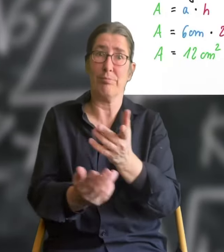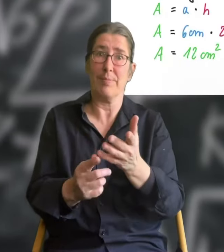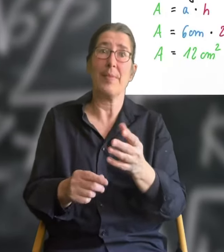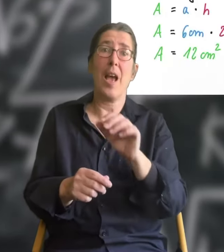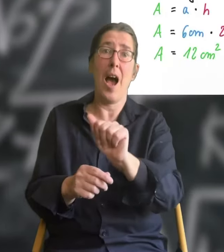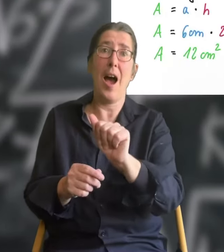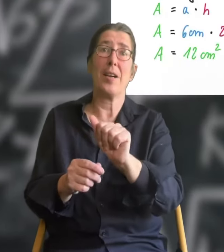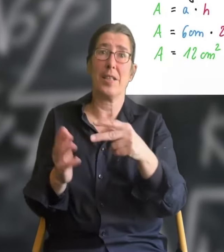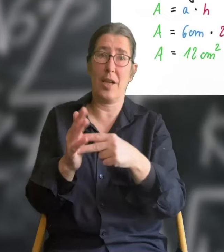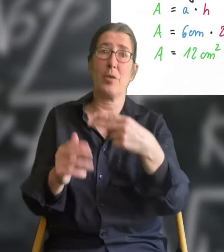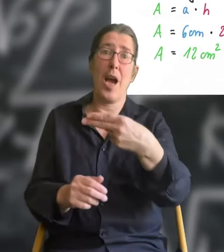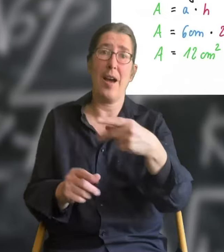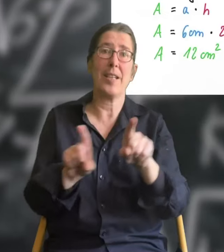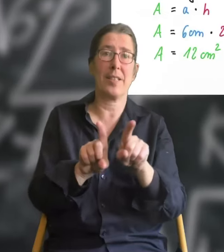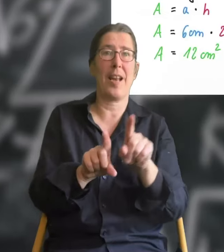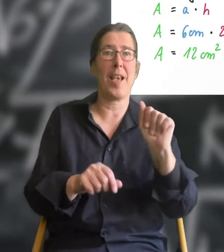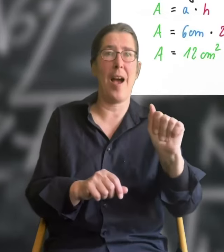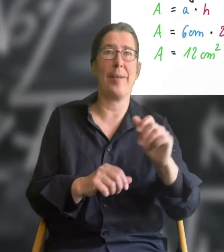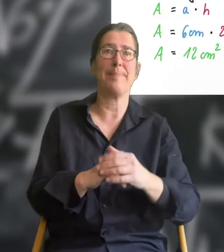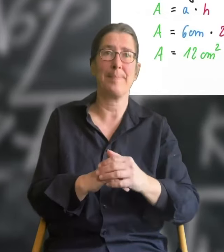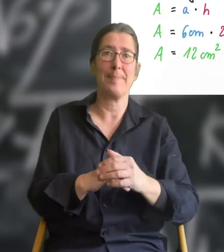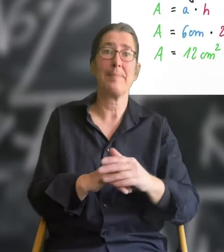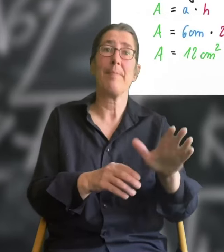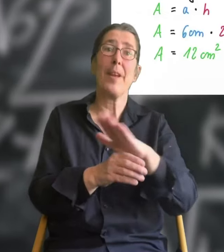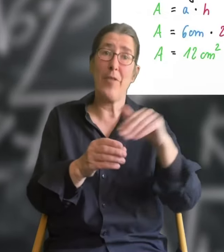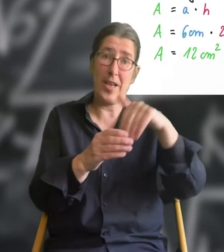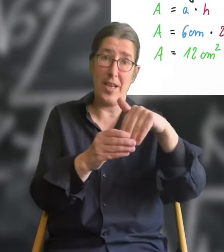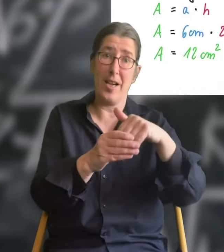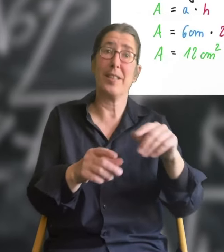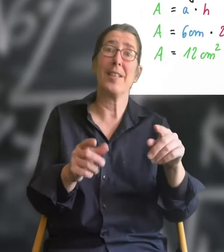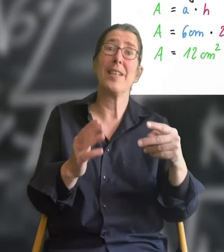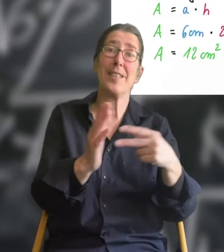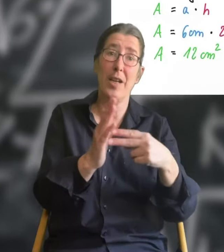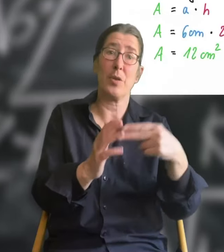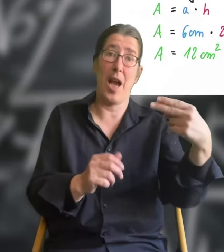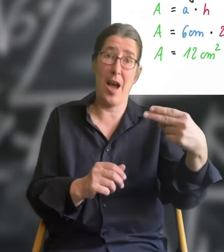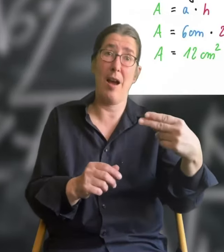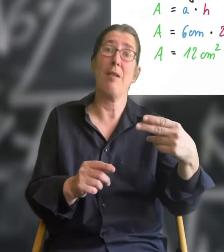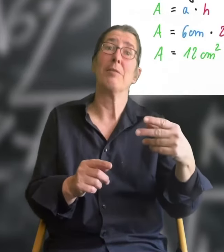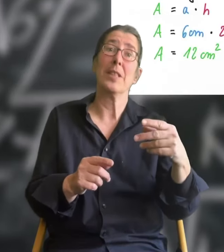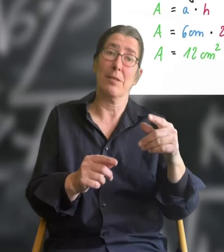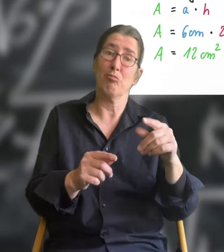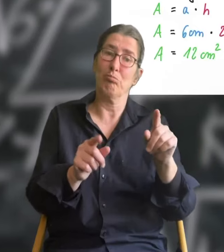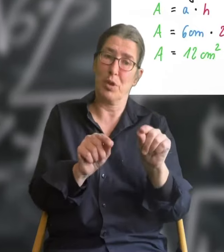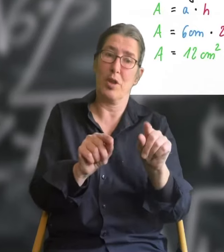durch H ist gleich A. Der Flächeninhalt geteilt durch H ist gleich die Seitenlänge. Ich drehe es